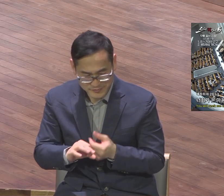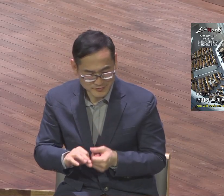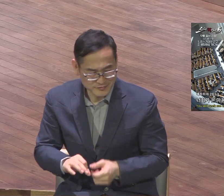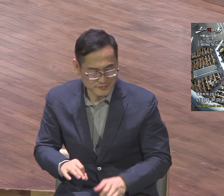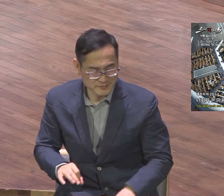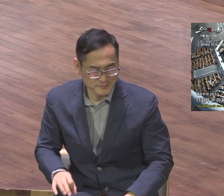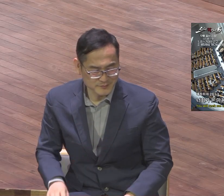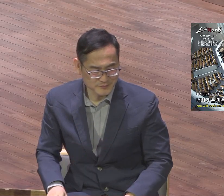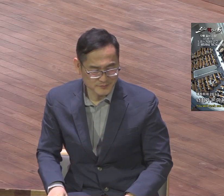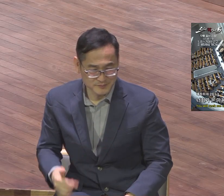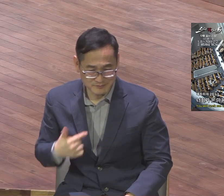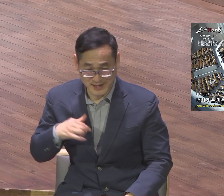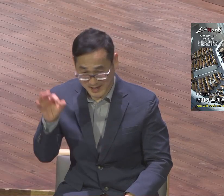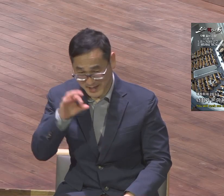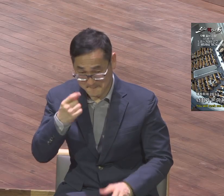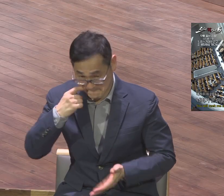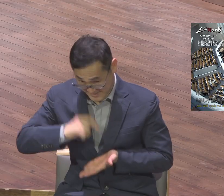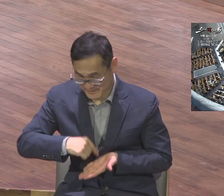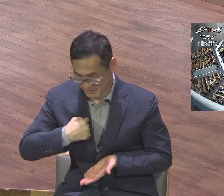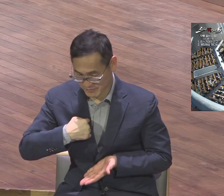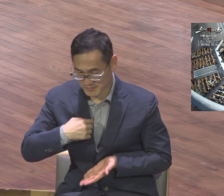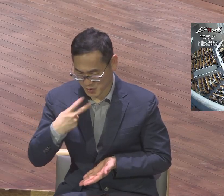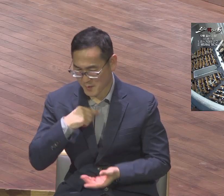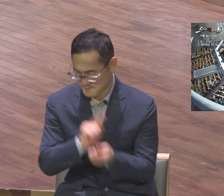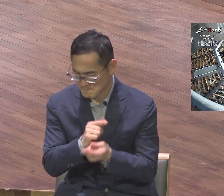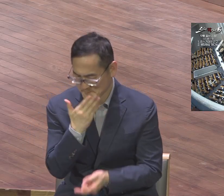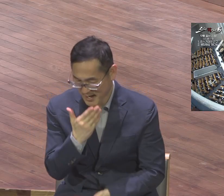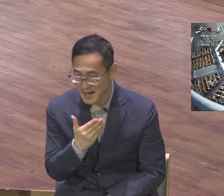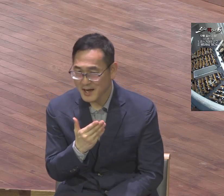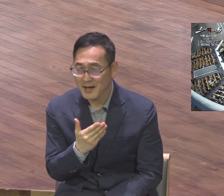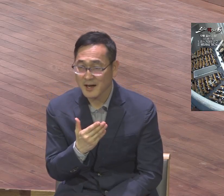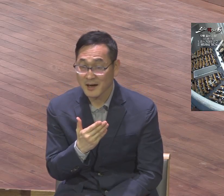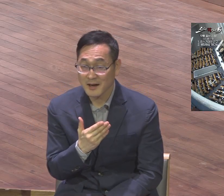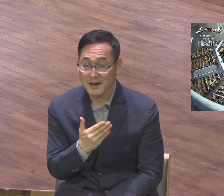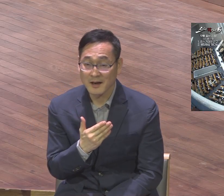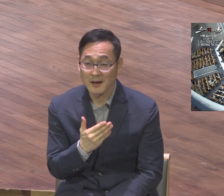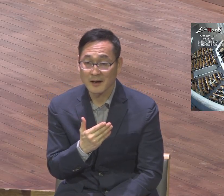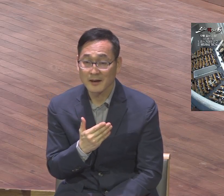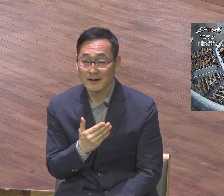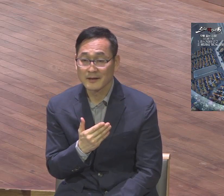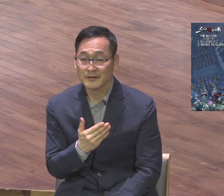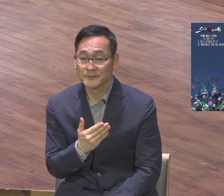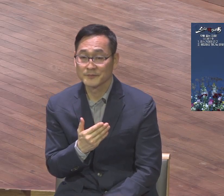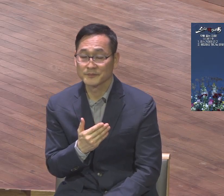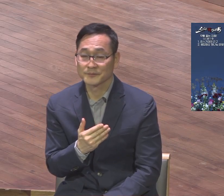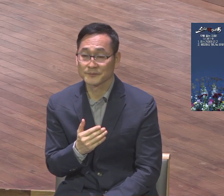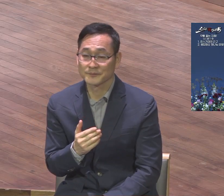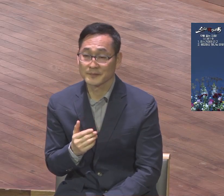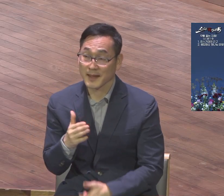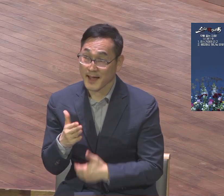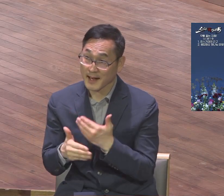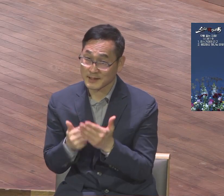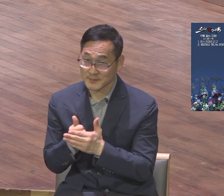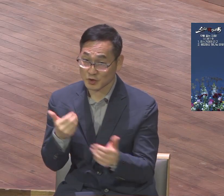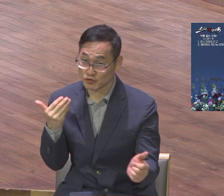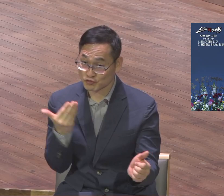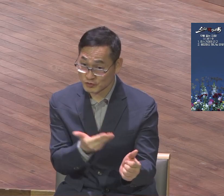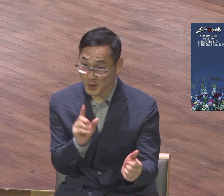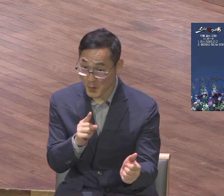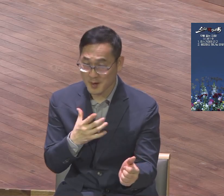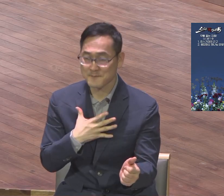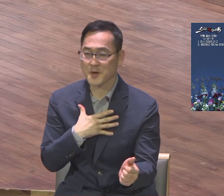나를 만나리라고 말씀하고 나를 만나리라고 말씀하고 있습니다. 하나님께서 주시는 것은 뭐라 그랬어요?